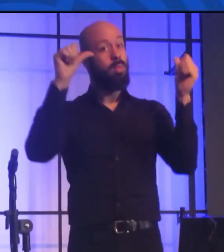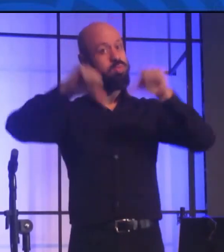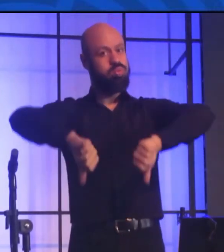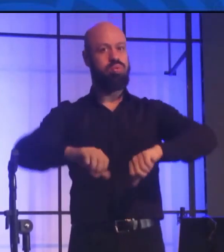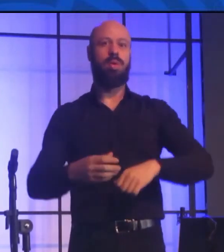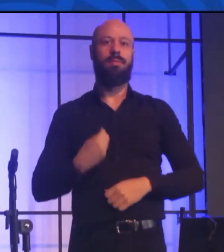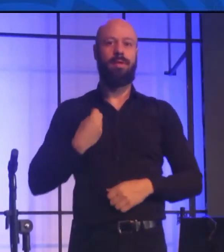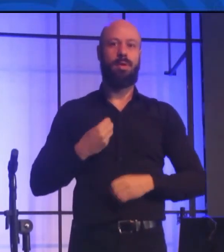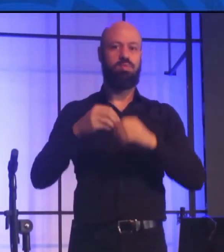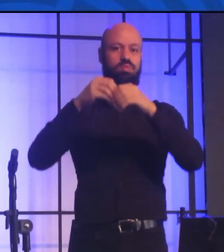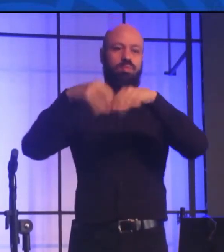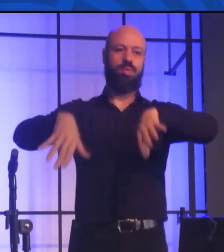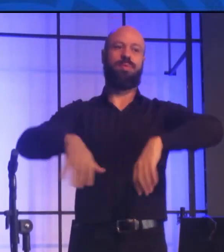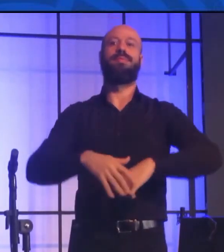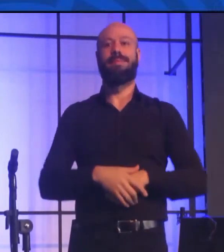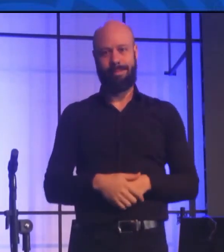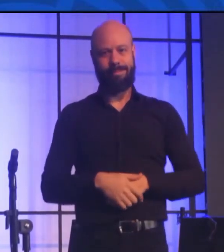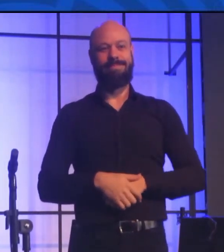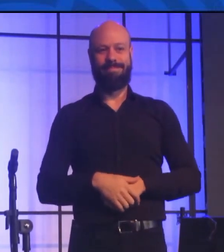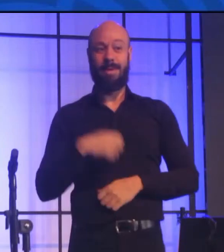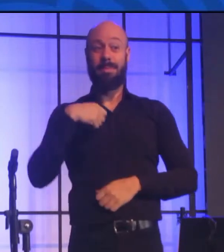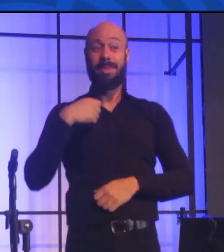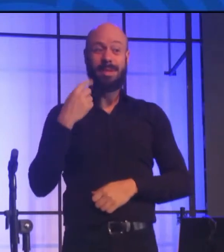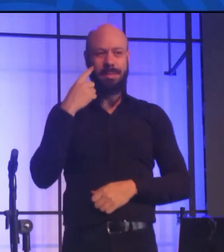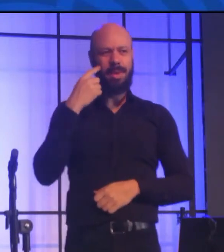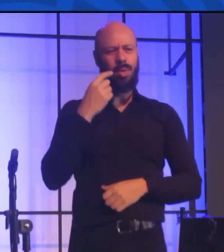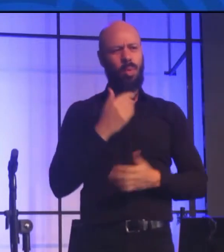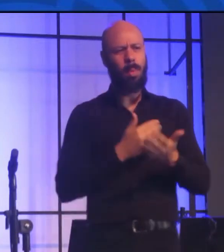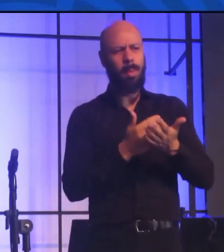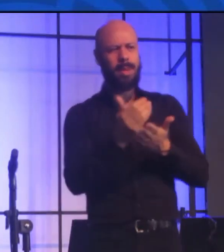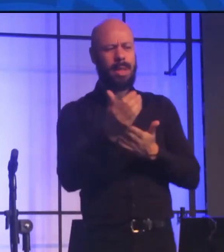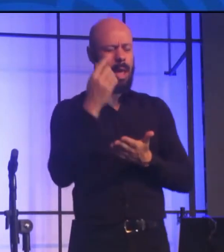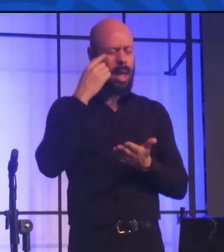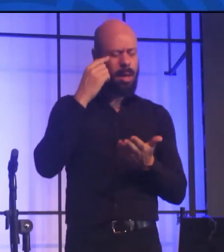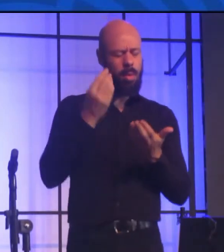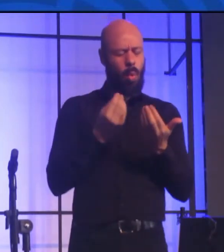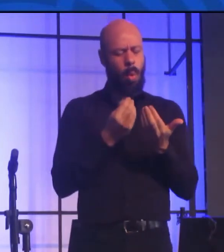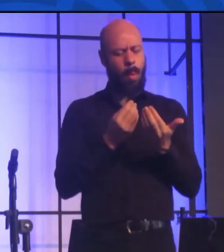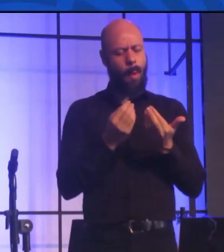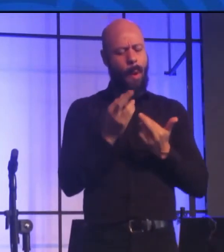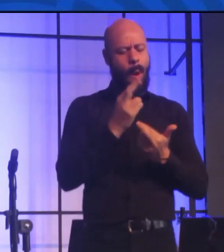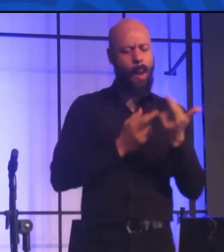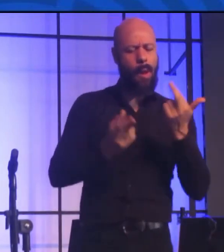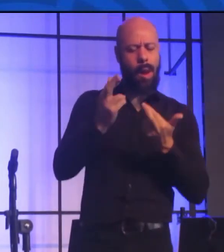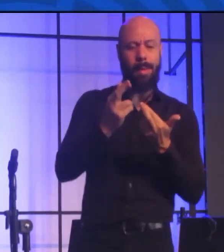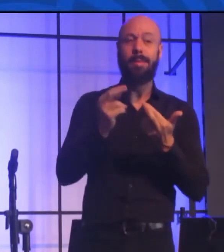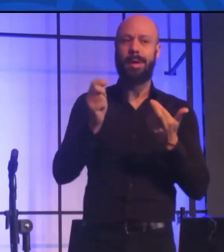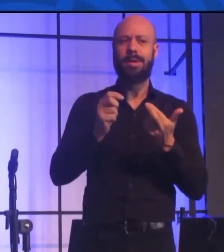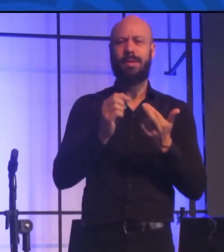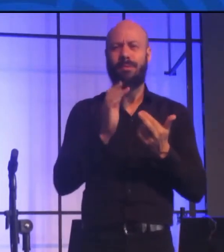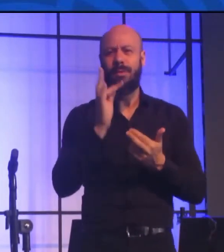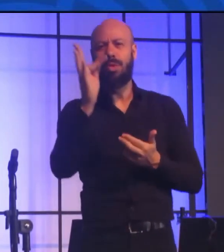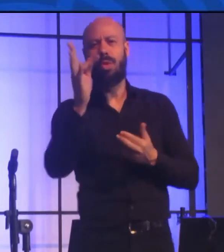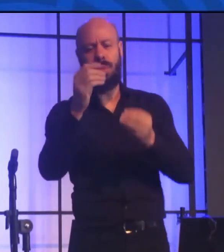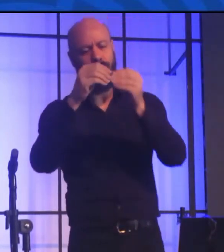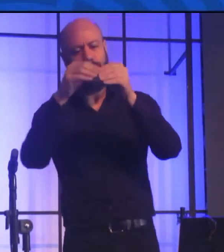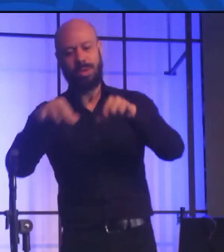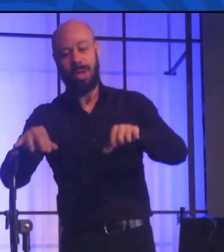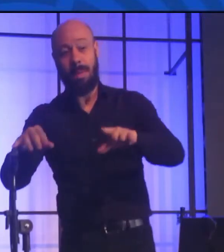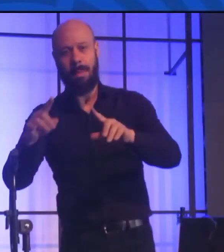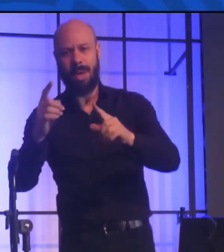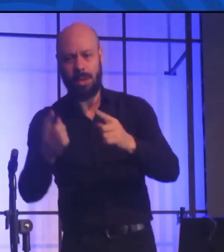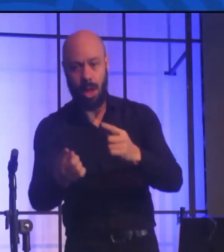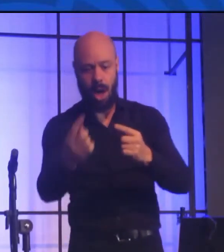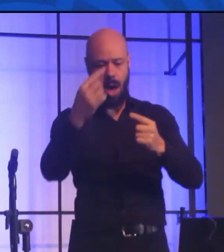seus planos. Vai prejudicar os seus relacionamentos. É isso que esse texto começa a nos mostrar.